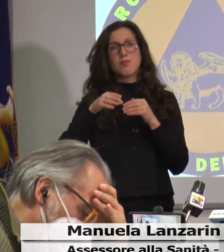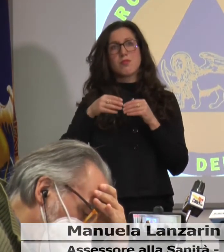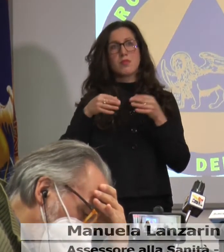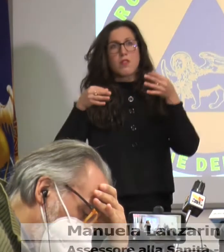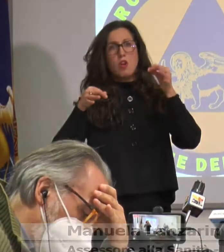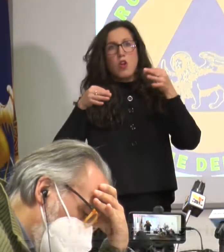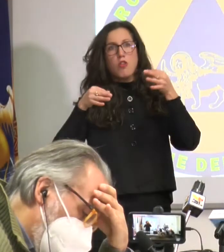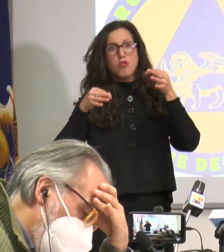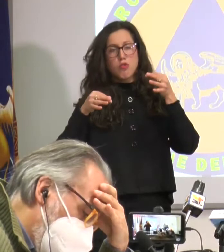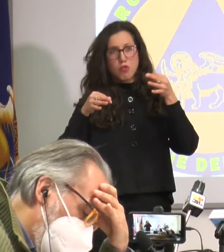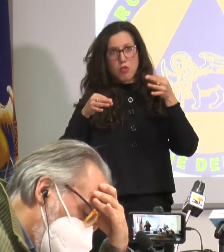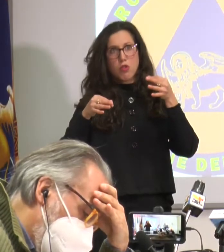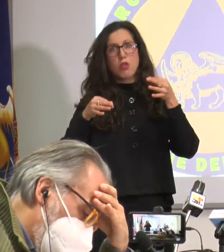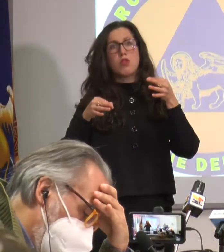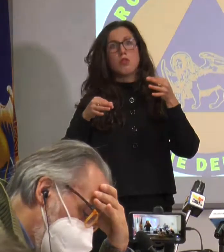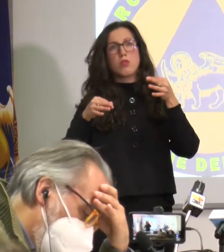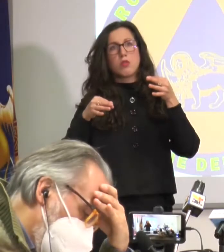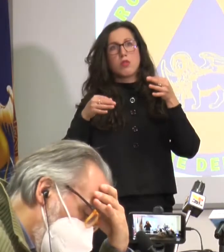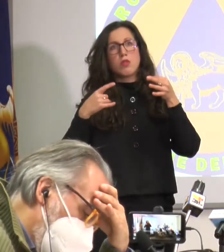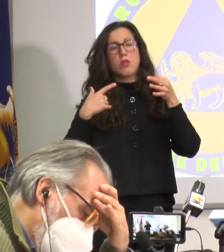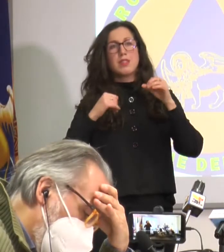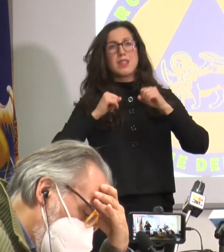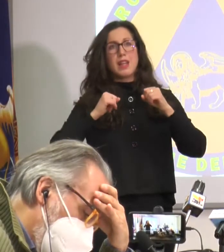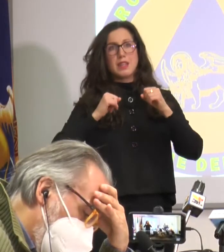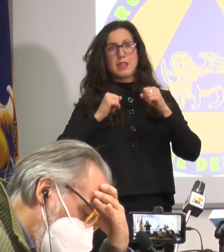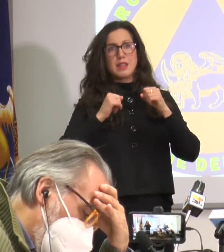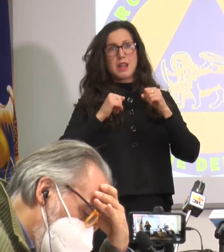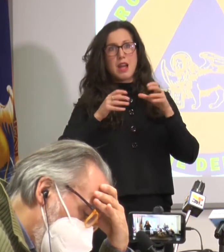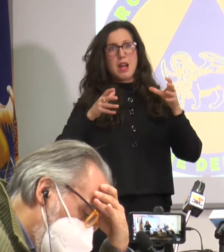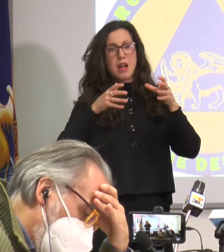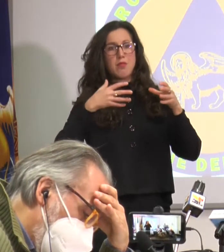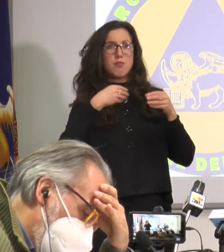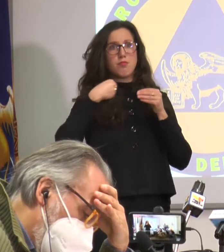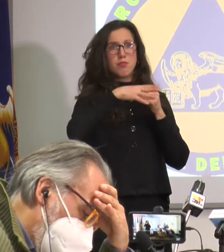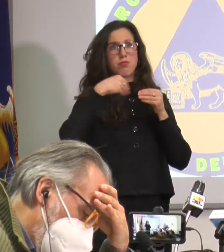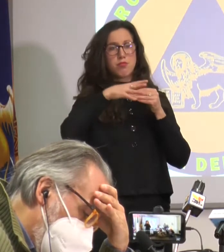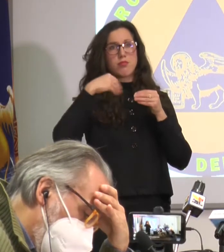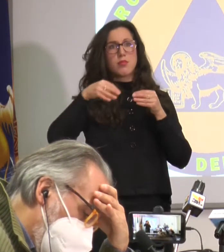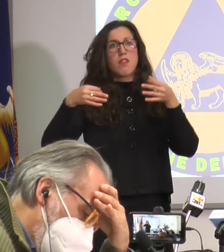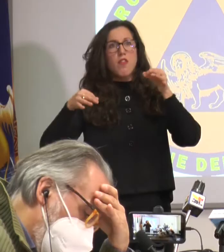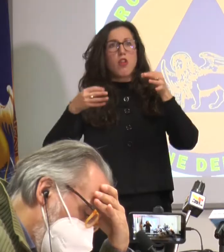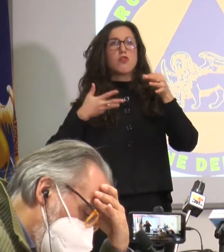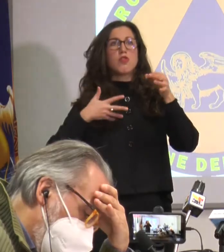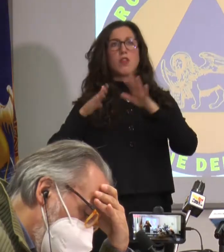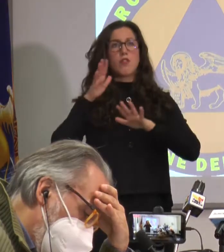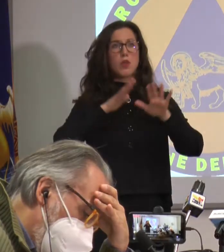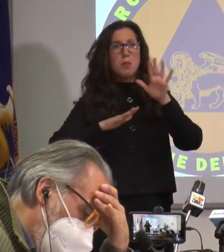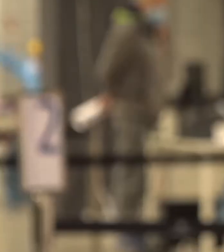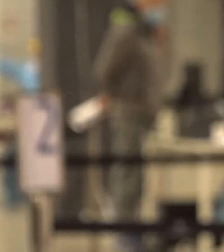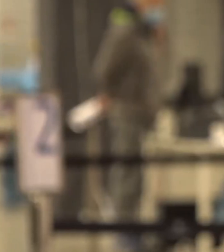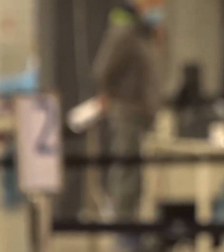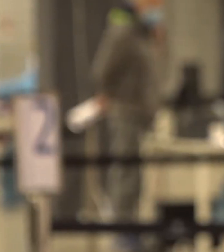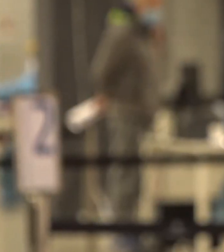bugiardino già, diciamo, tradotto con le indicazioni, insomma, per quanto riguarda appunto il vaccino Pfizer